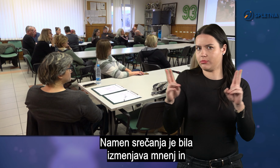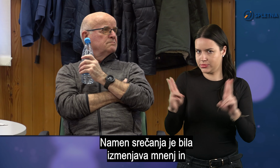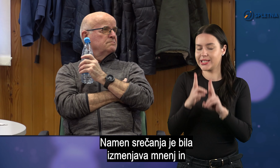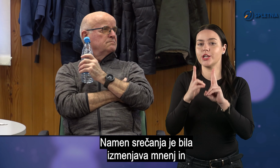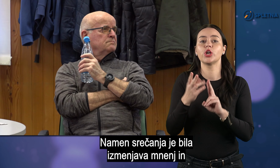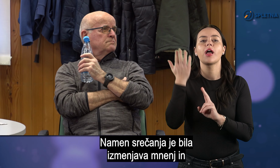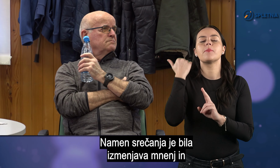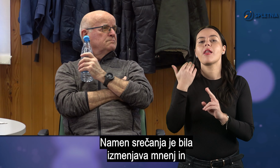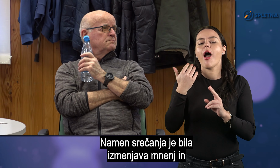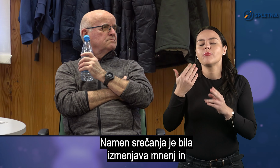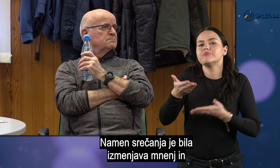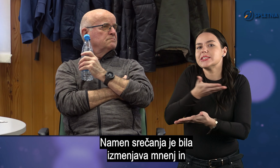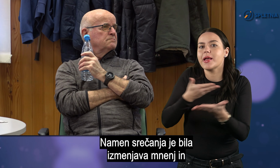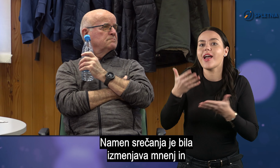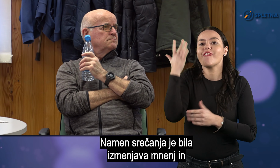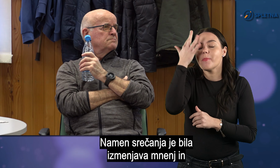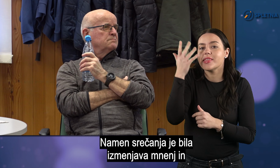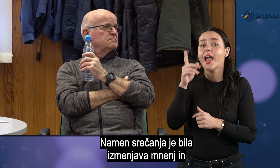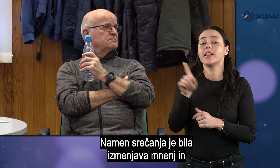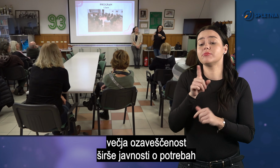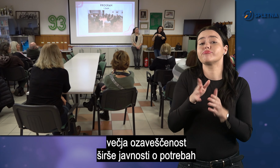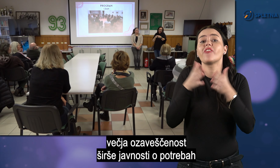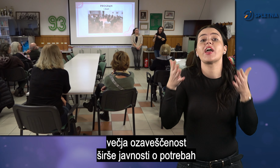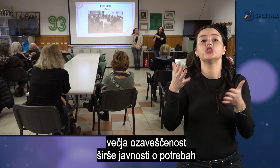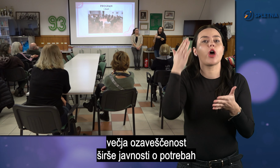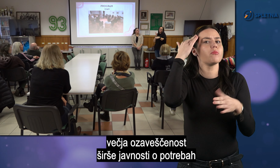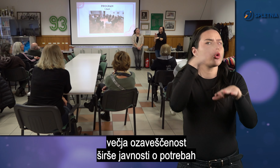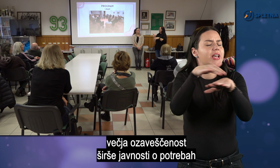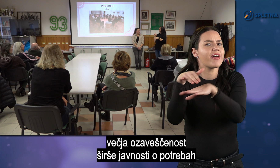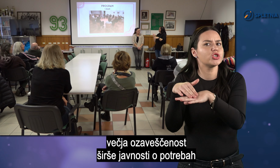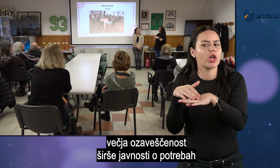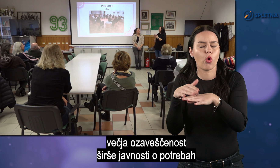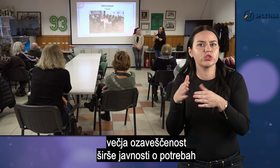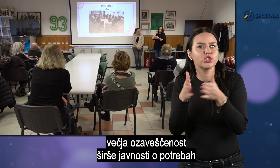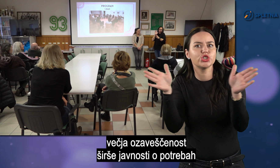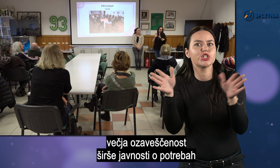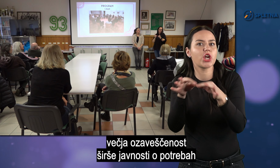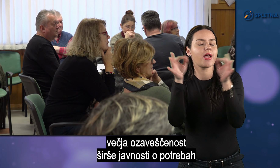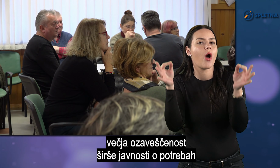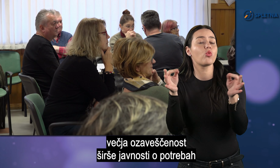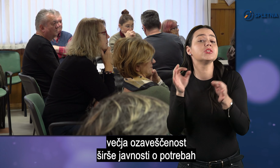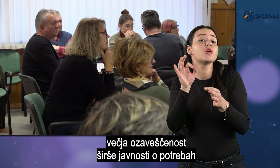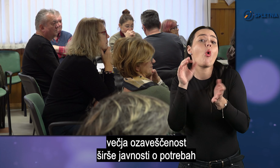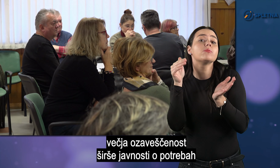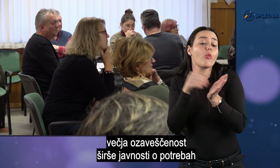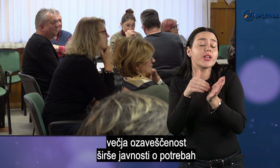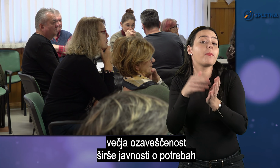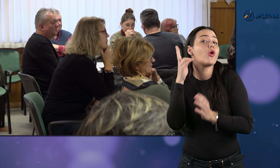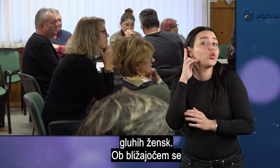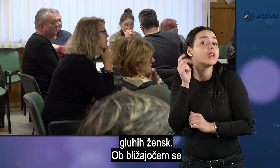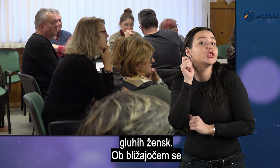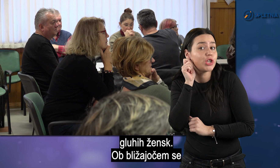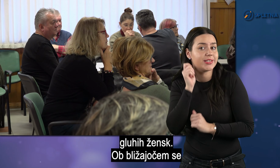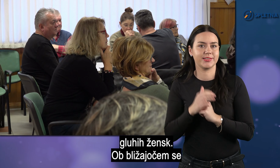Namen srečanja je bila izmenjava mnenj in večja ozaveščenost širše javnosti o potrebah gluhih žensk.